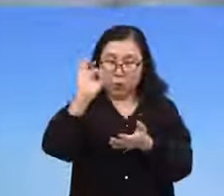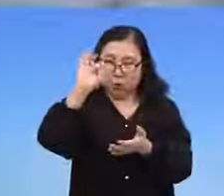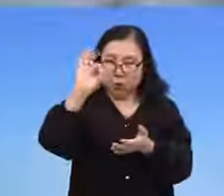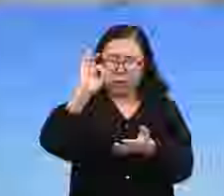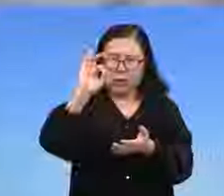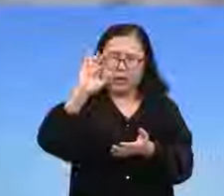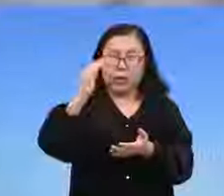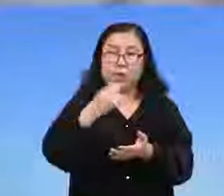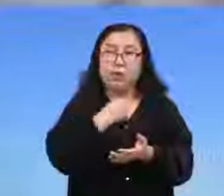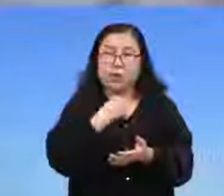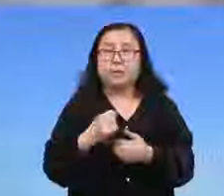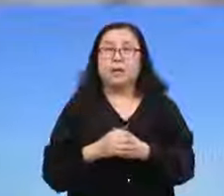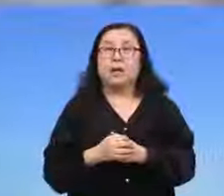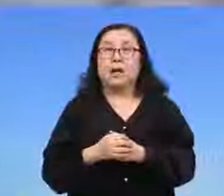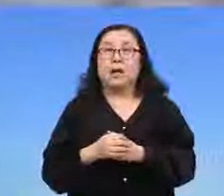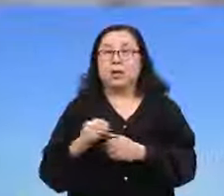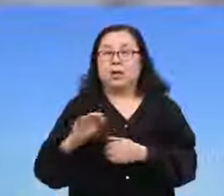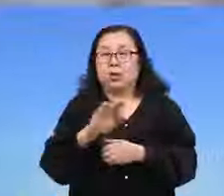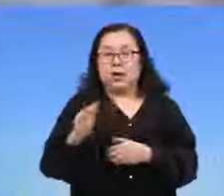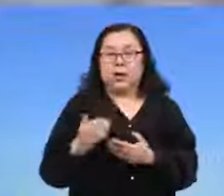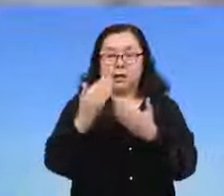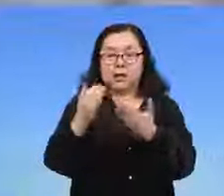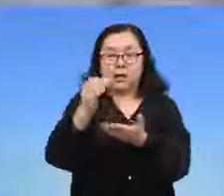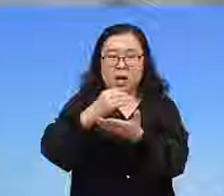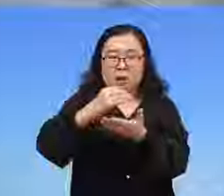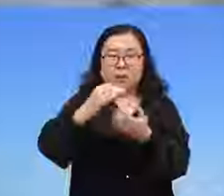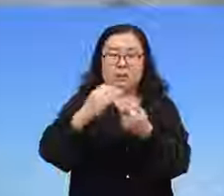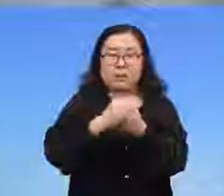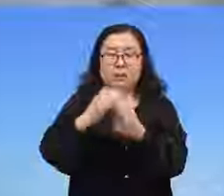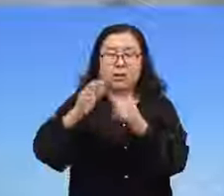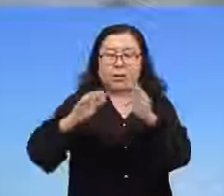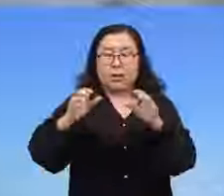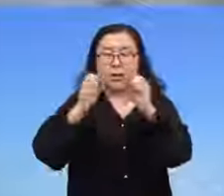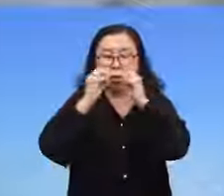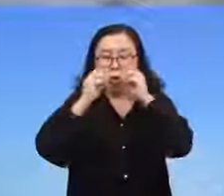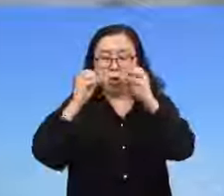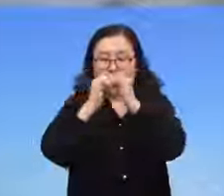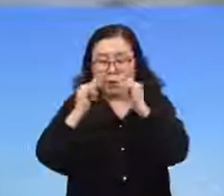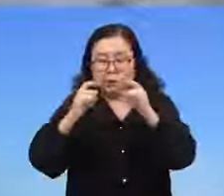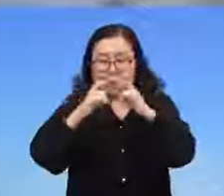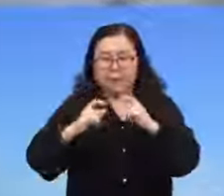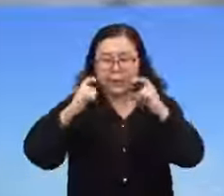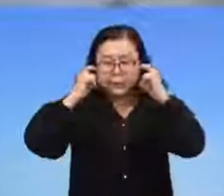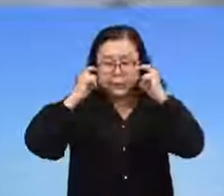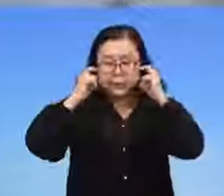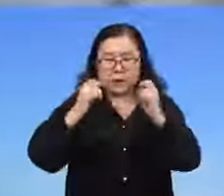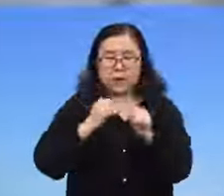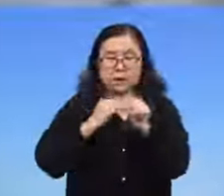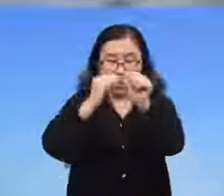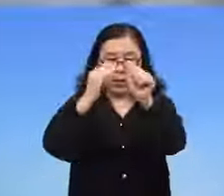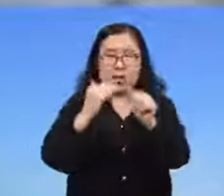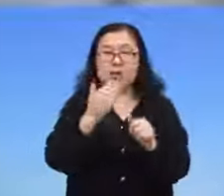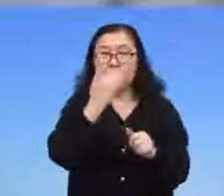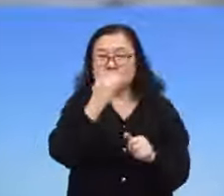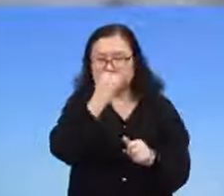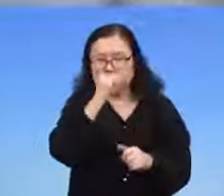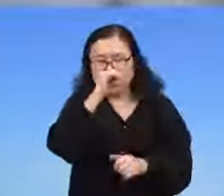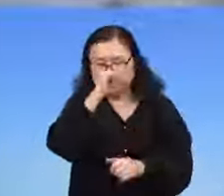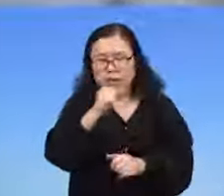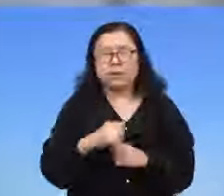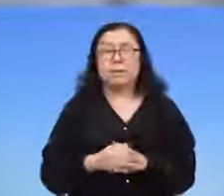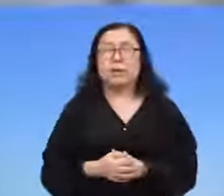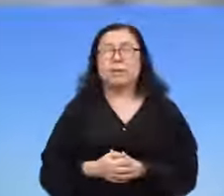지장이 있습니다. 우리가 드린 이 헌금으로 하여금 곳곳에 우리 선교사님들께 마스크를 좀 보내드릴 수